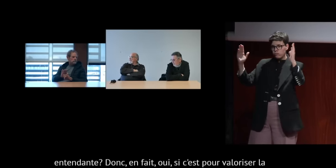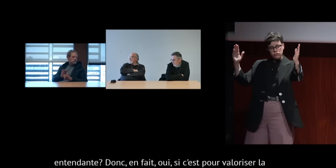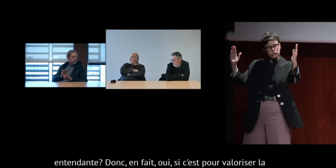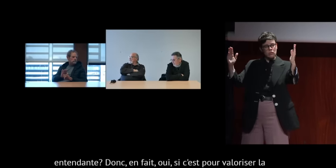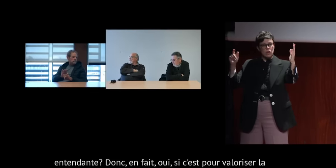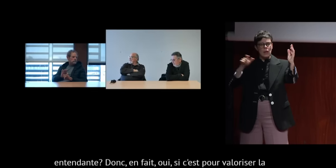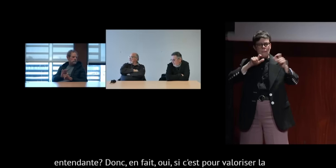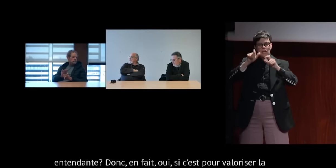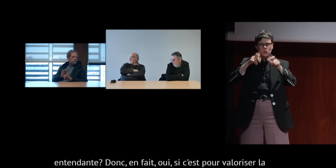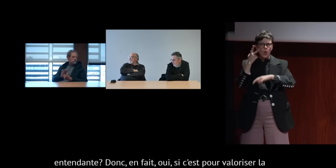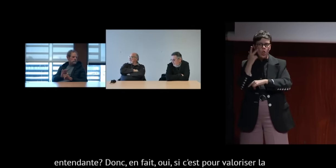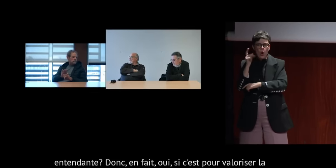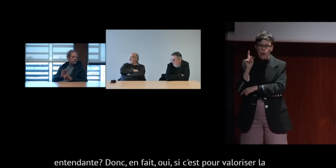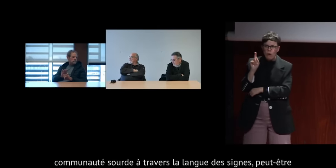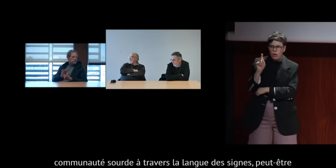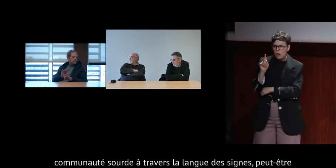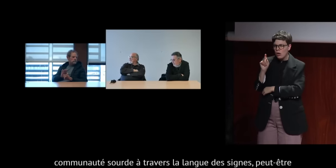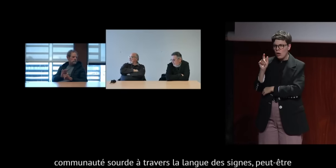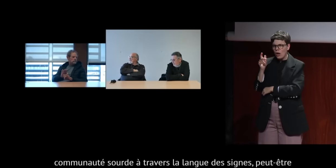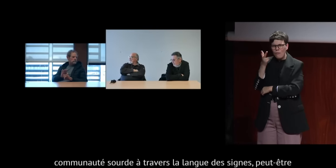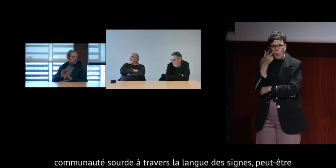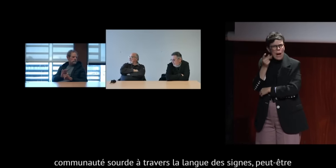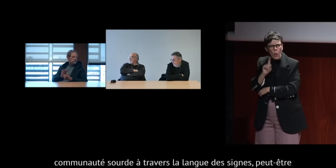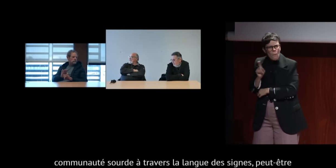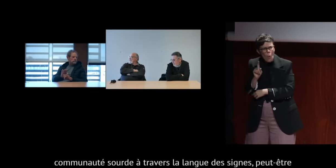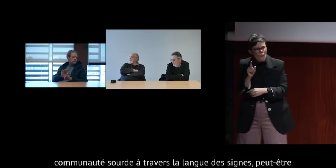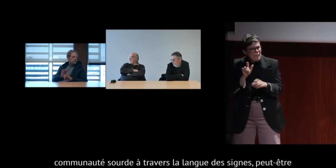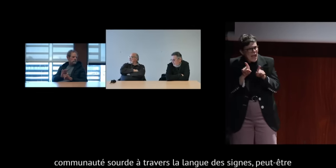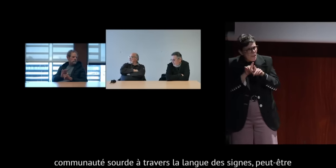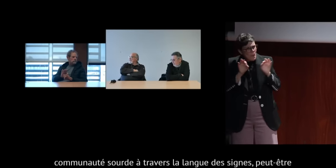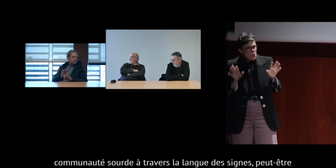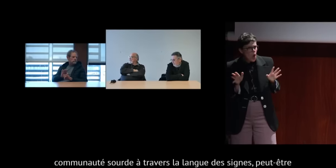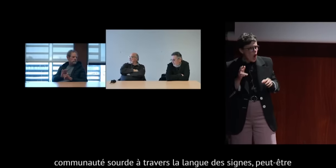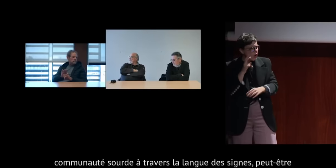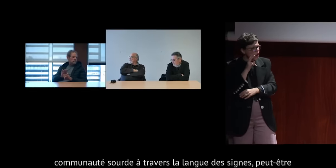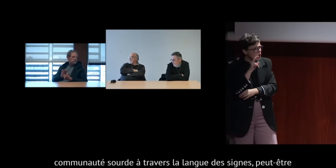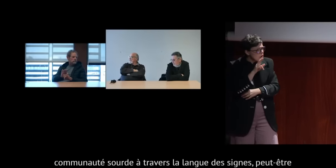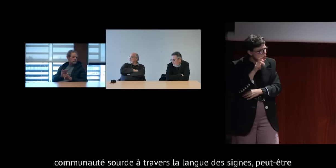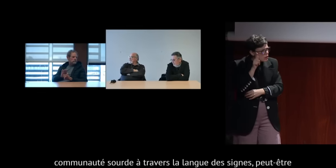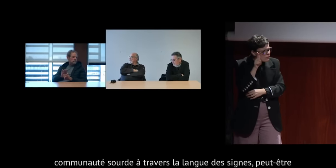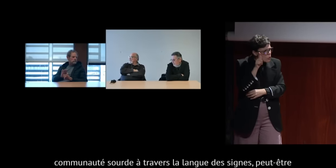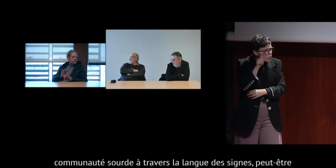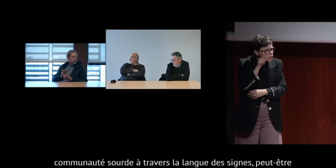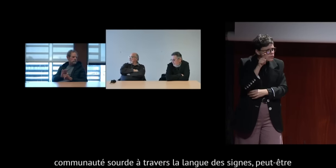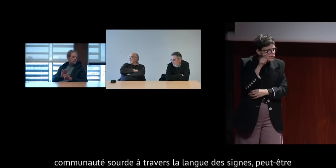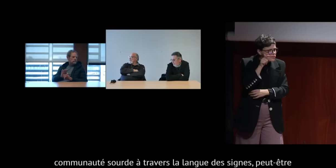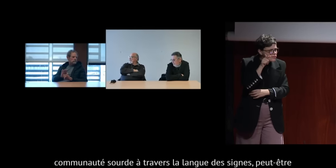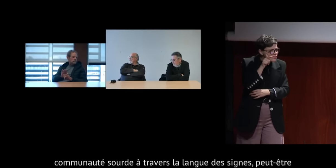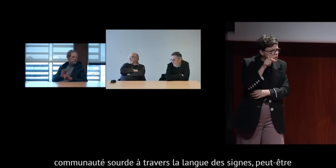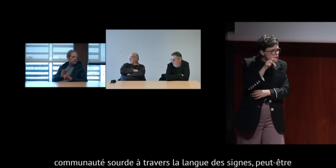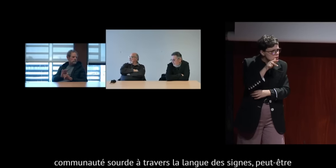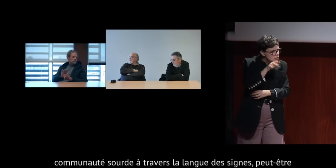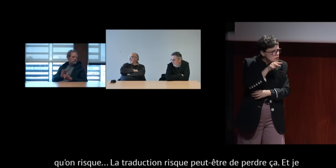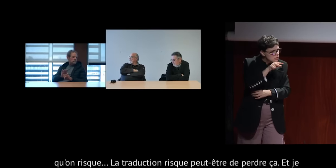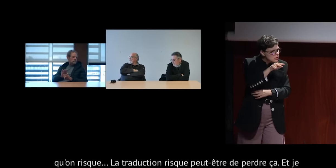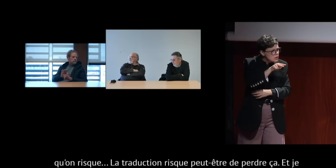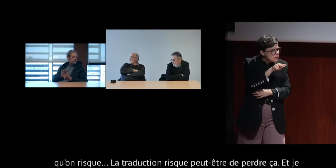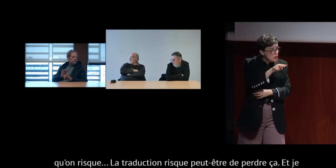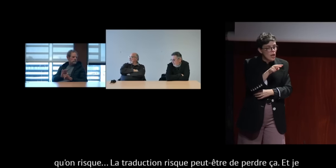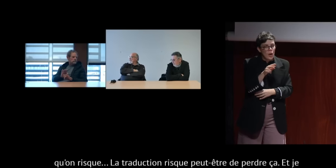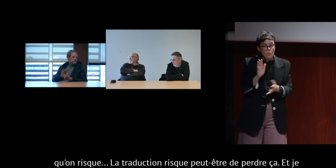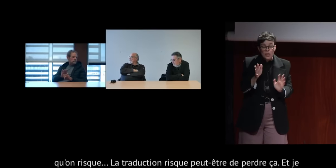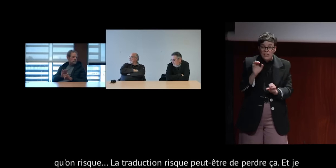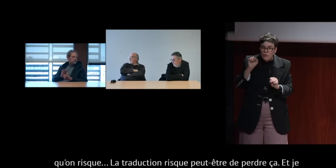Et je me dis qu'on peut présenter certaines œuvres dans des, voilà, dans des expositions que peut-être les personnes entendantes